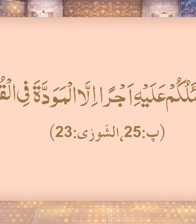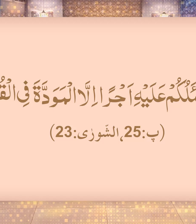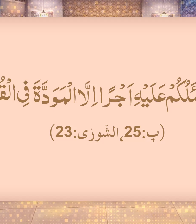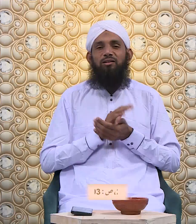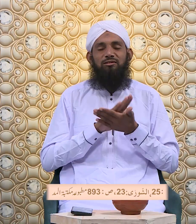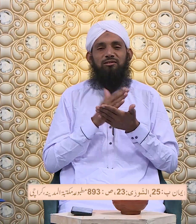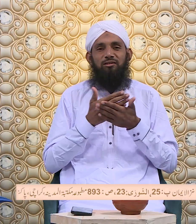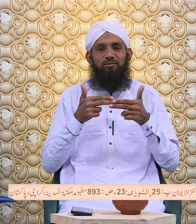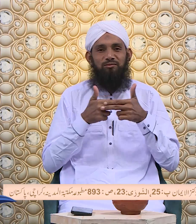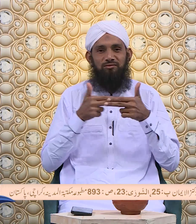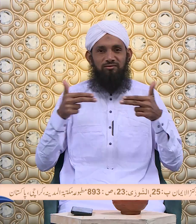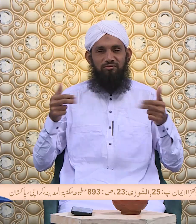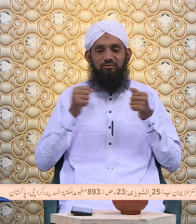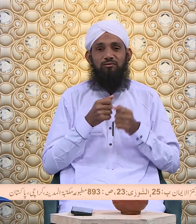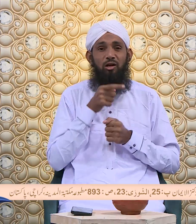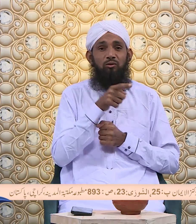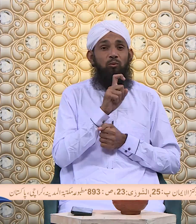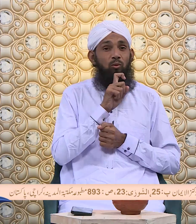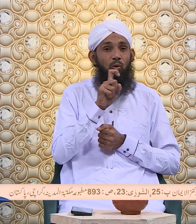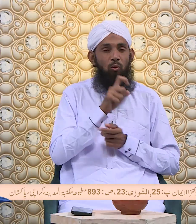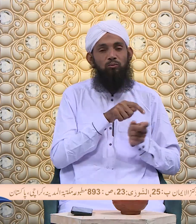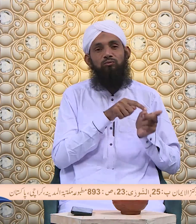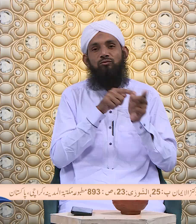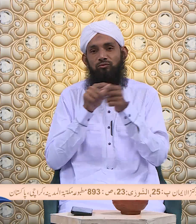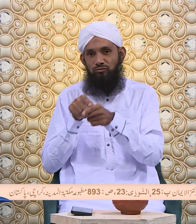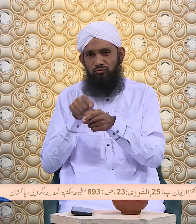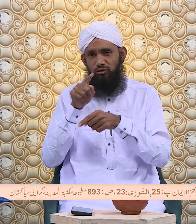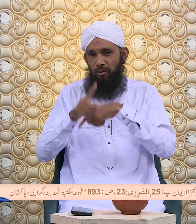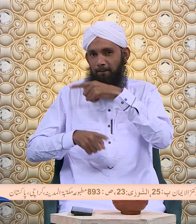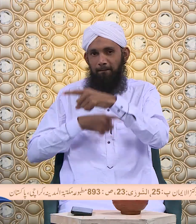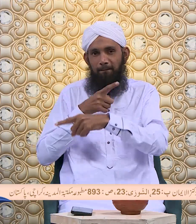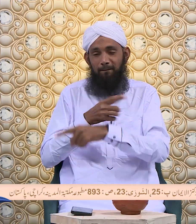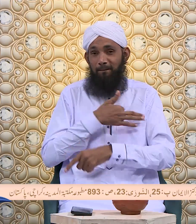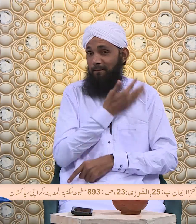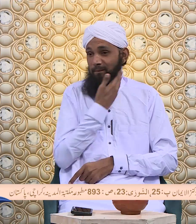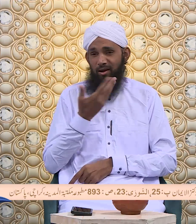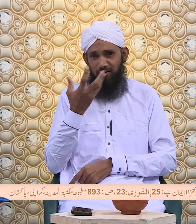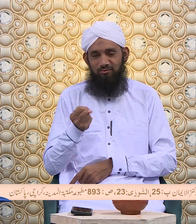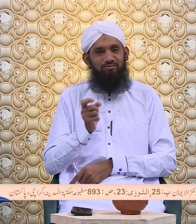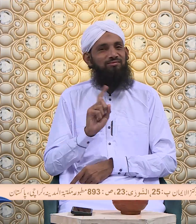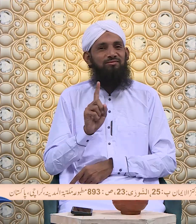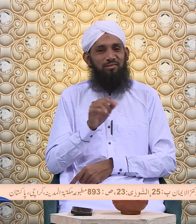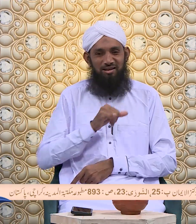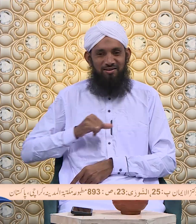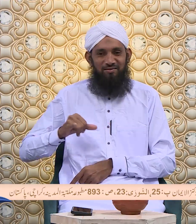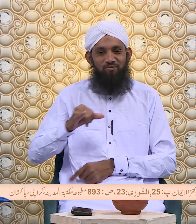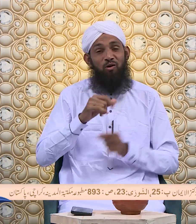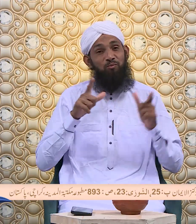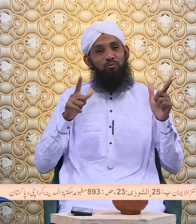ترجمہ کنزل ایمان تم فرماؤ میں اس پر تم سے کچھ عجرت نہیں مانگتا مگر قرابت کی محبت تو صحابہ